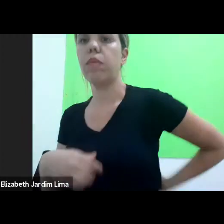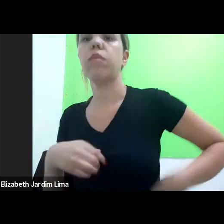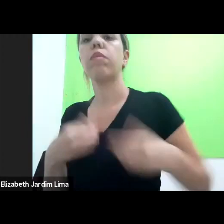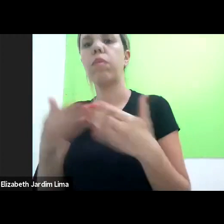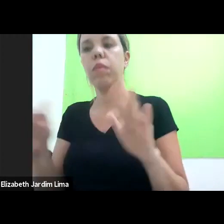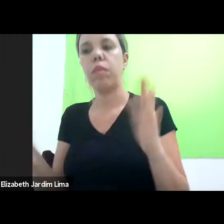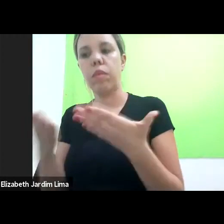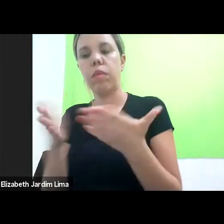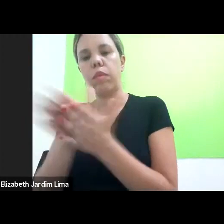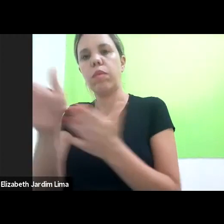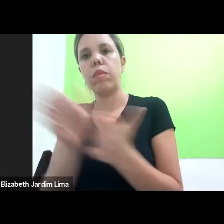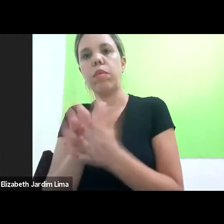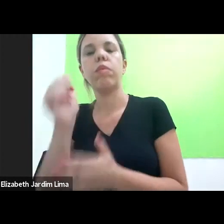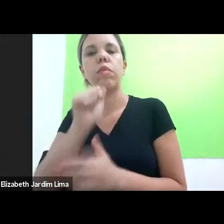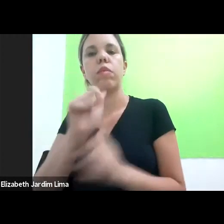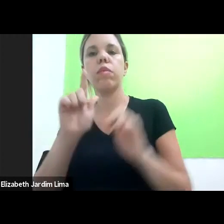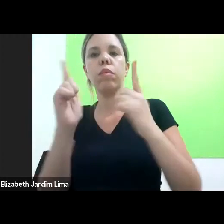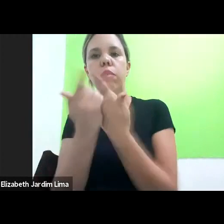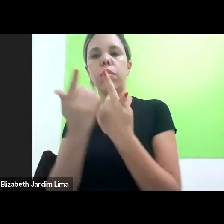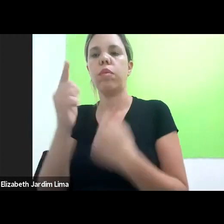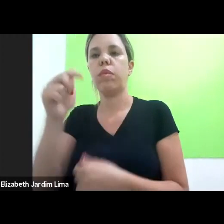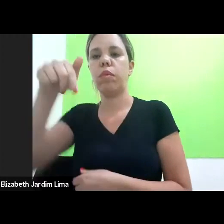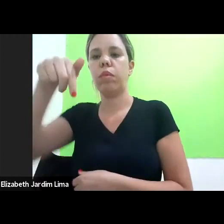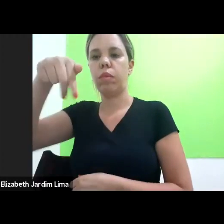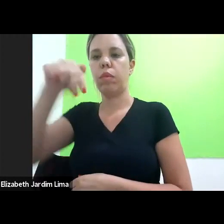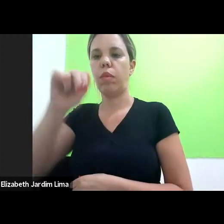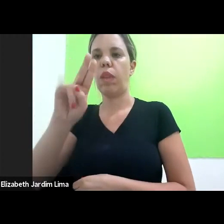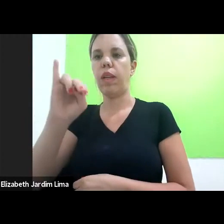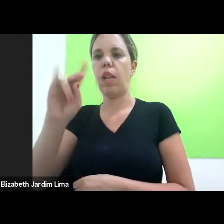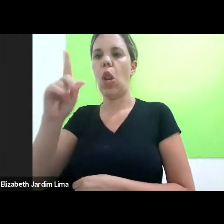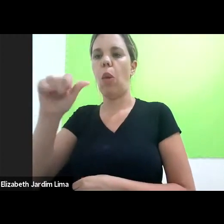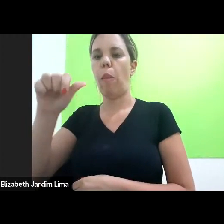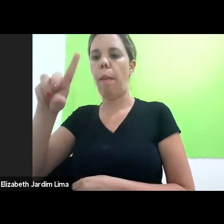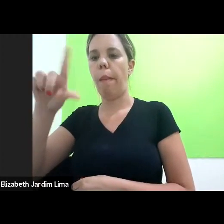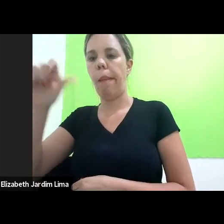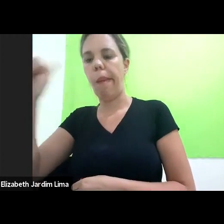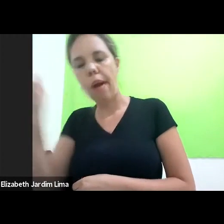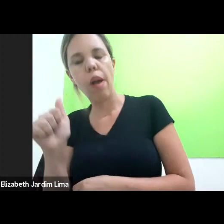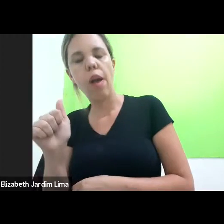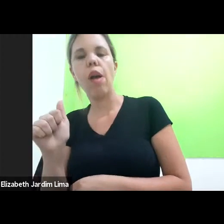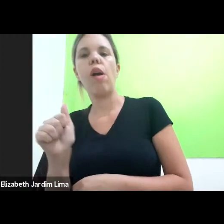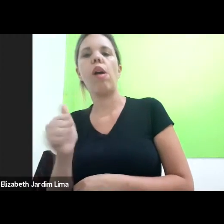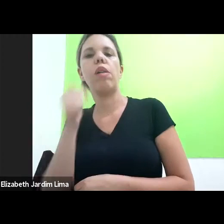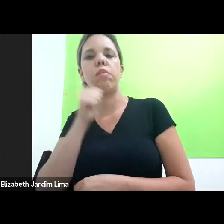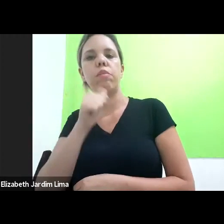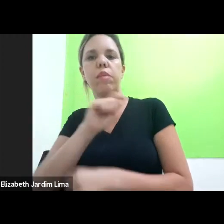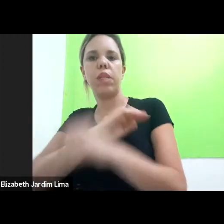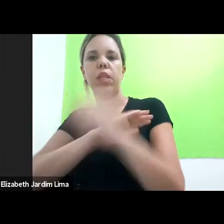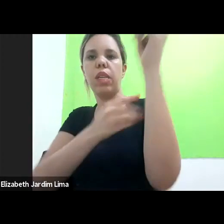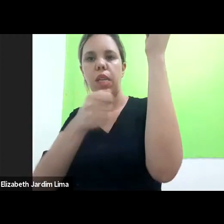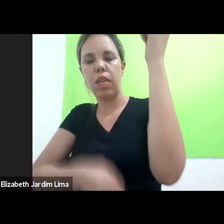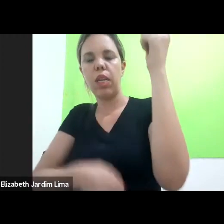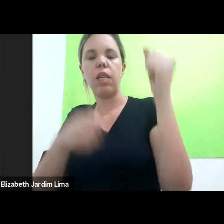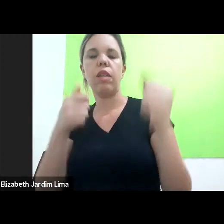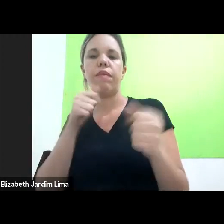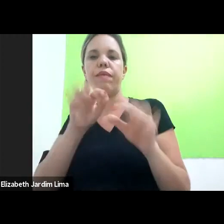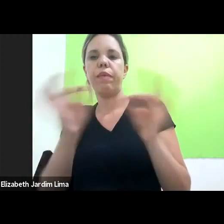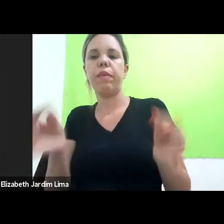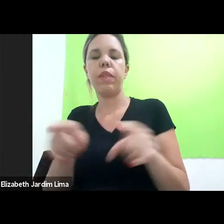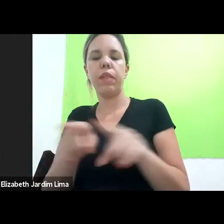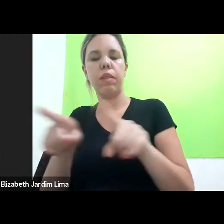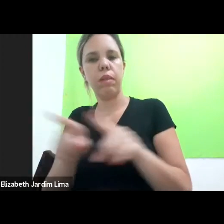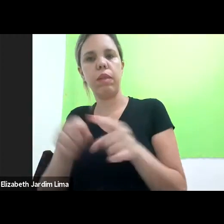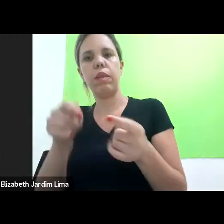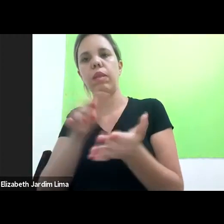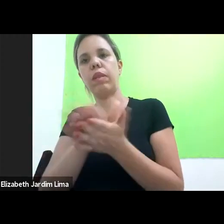agora, Mulheres Quilombolas, Territórios de Resistência Negra e Feminina, e que a gente que a companheira Selma descreve, que é uma